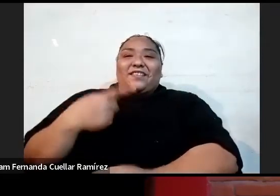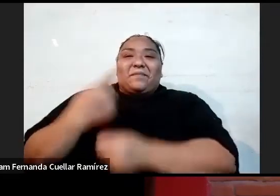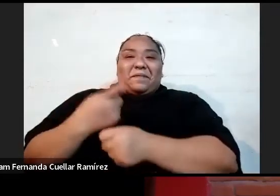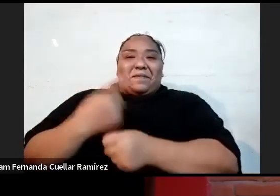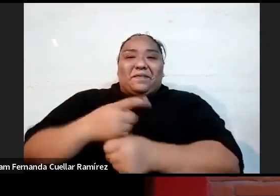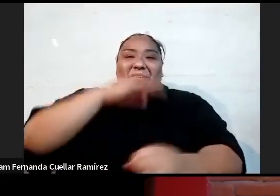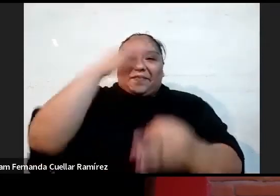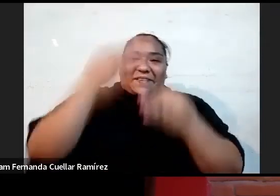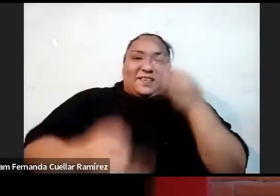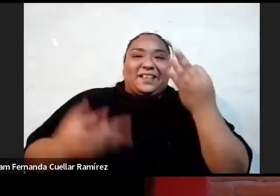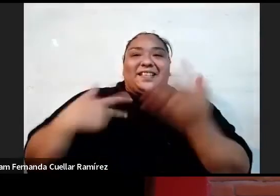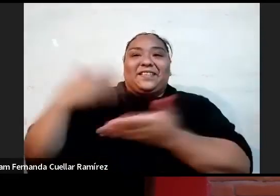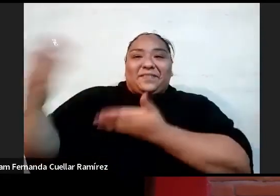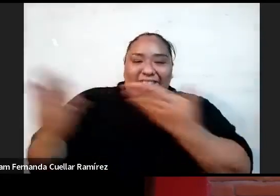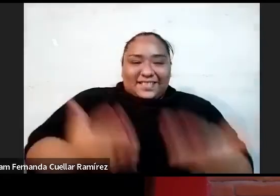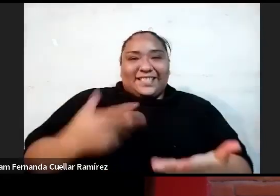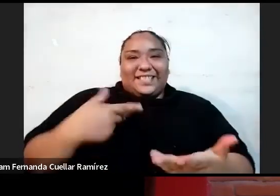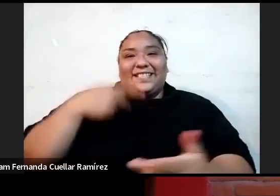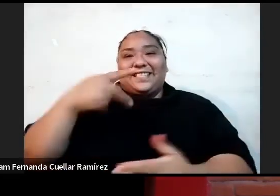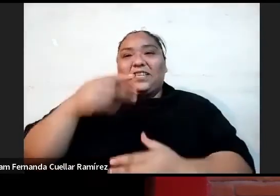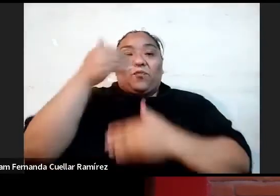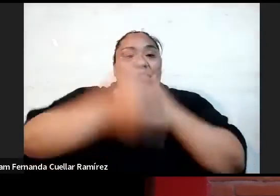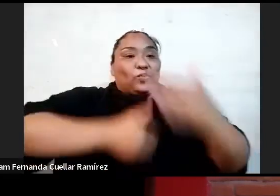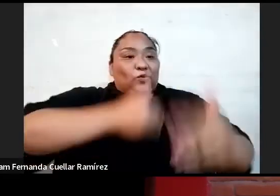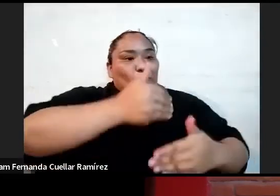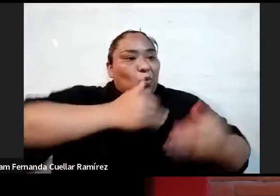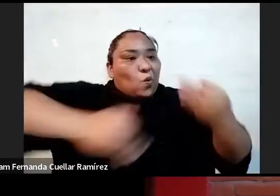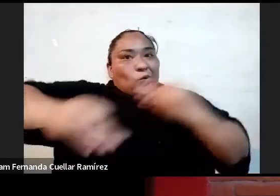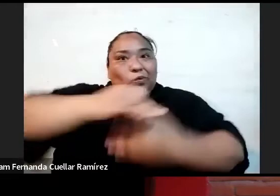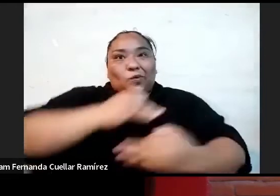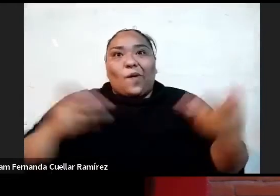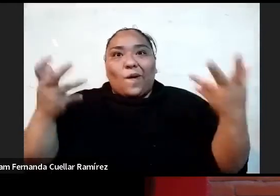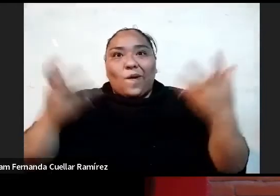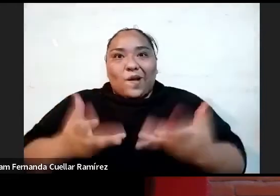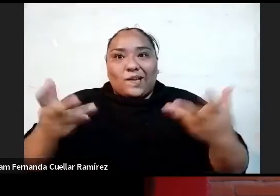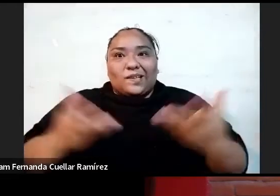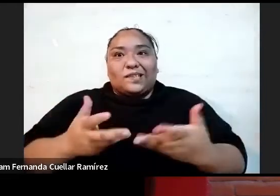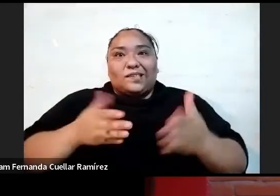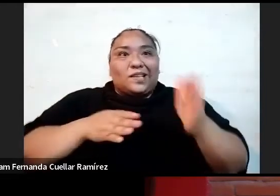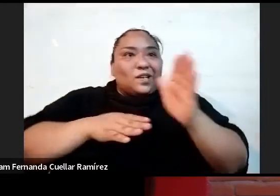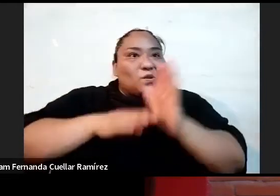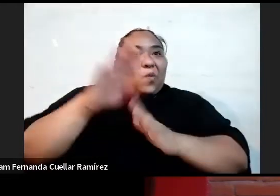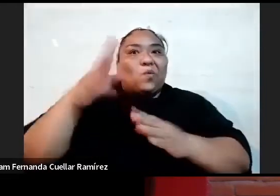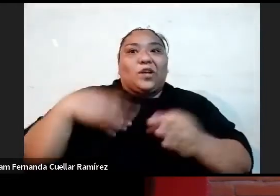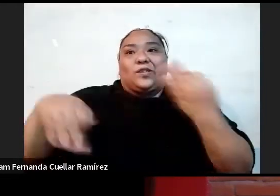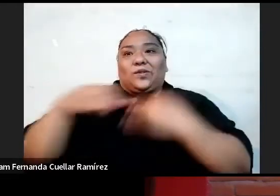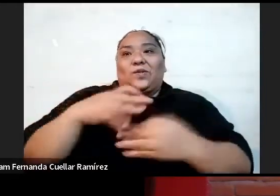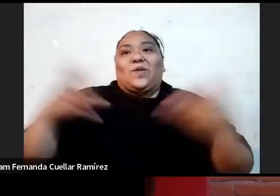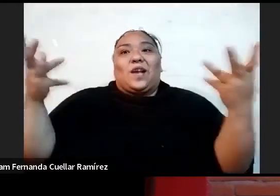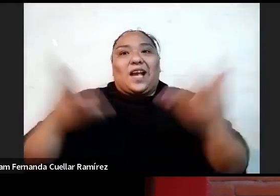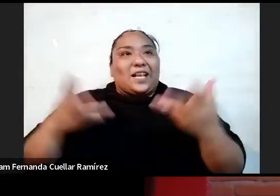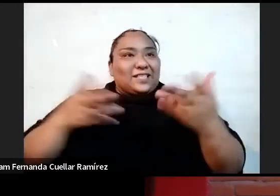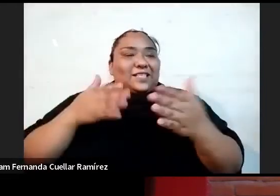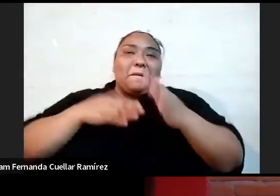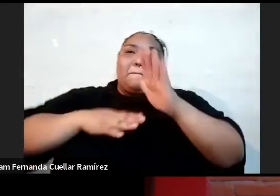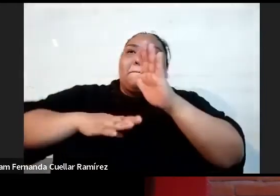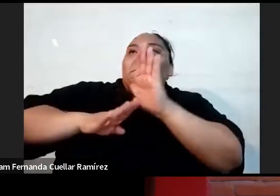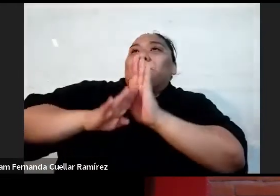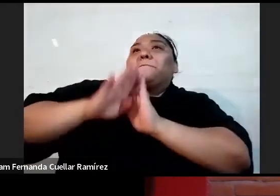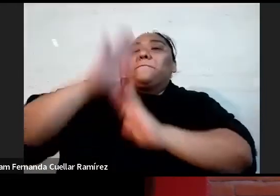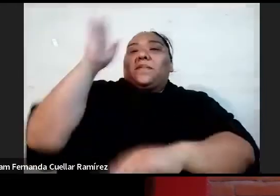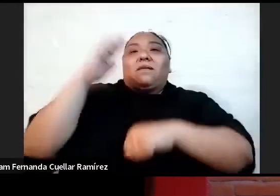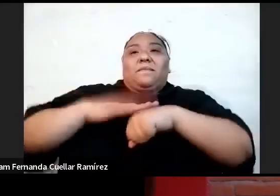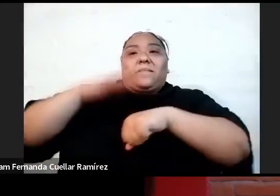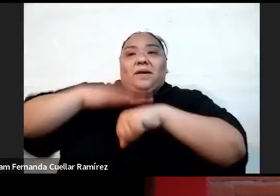y además pues por todo el proceso y todo lo que has creado, todo lo que sigues creando y seguramente pues todo lo que vas a seguir construyendo.